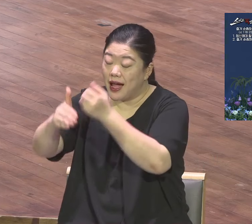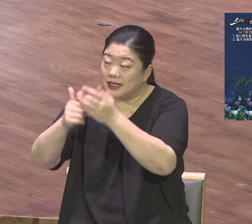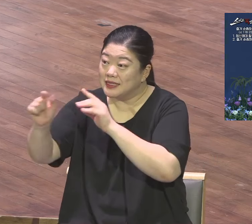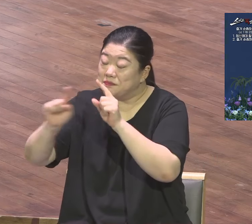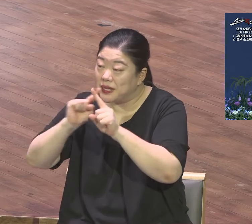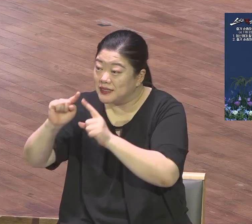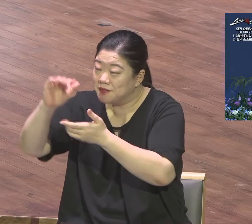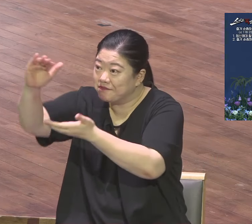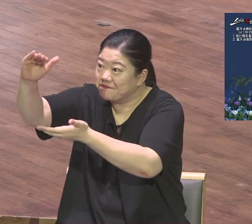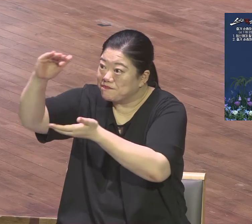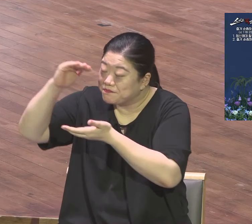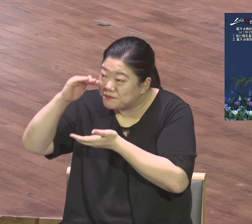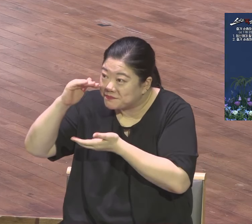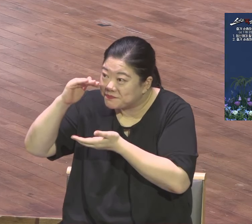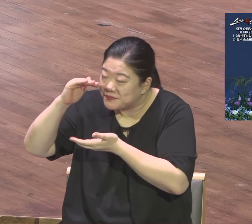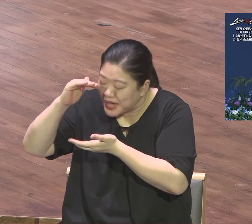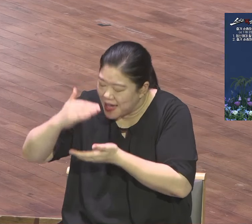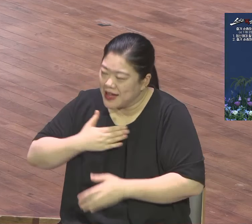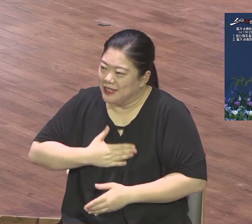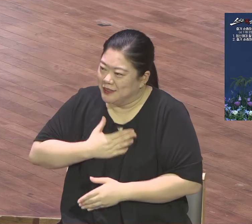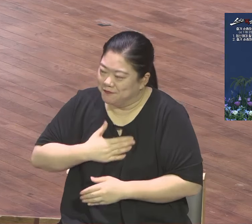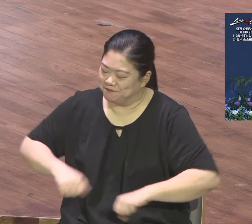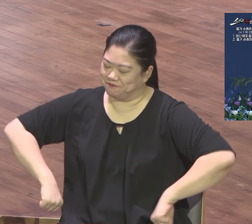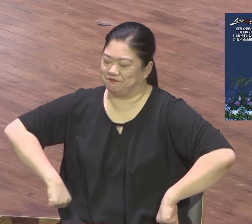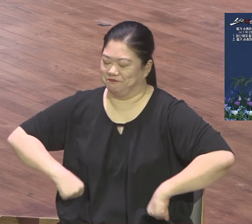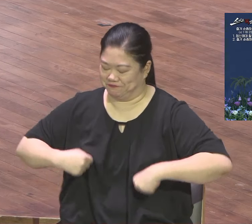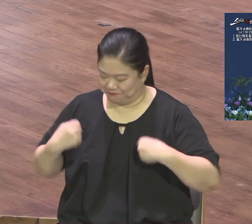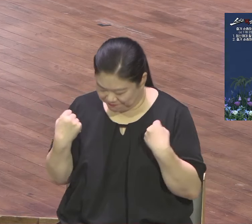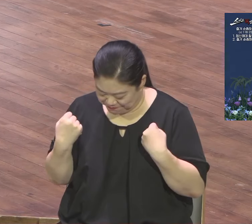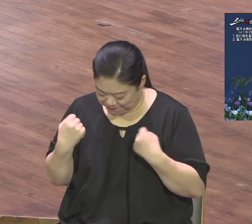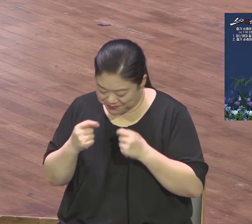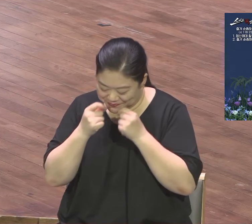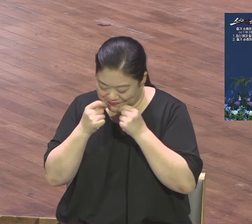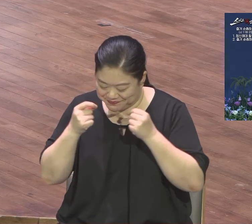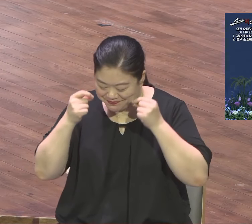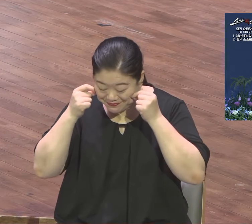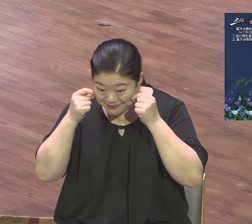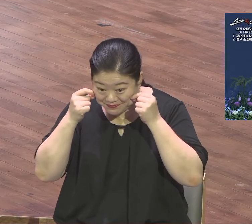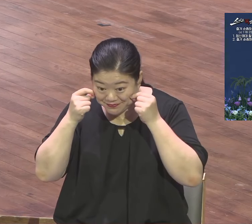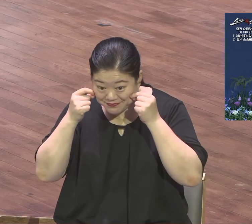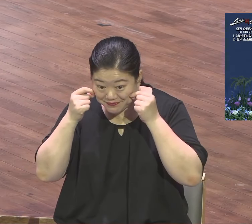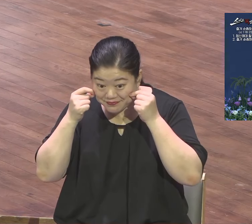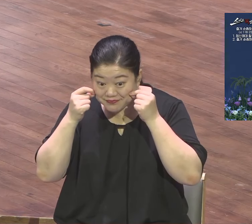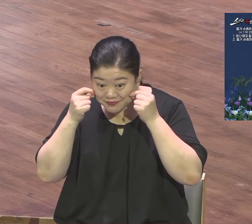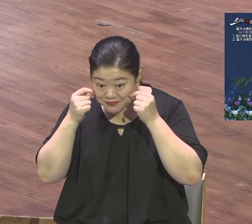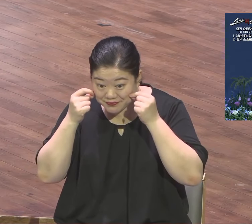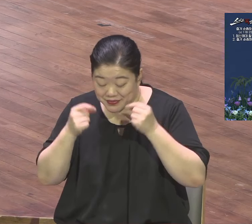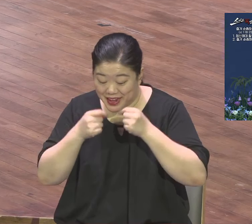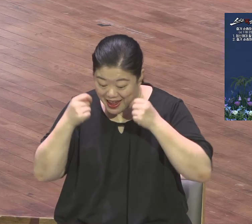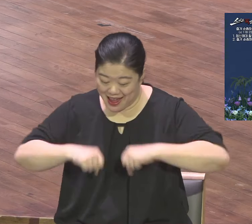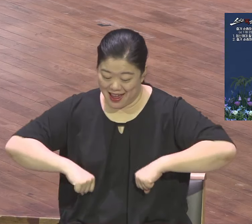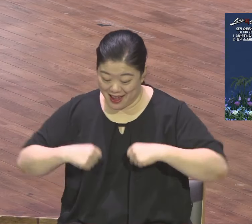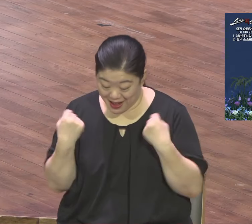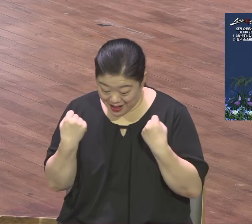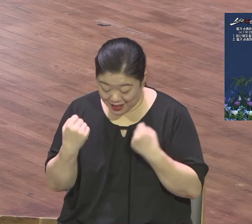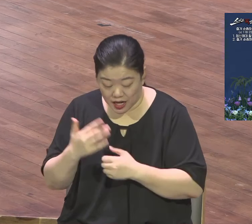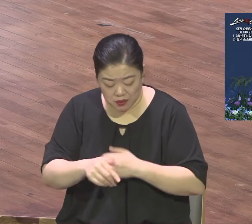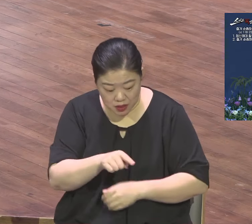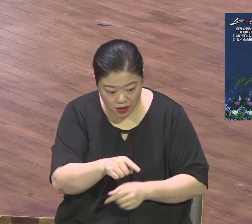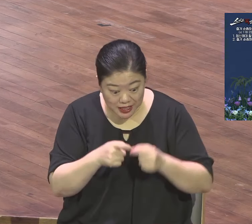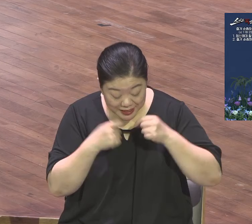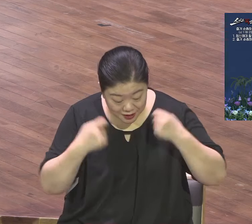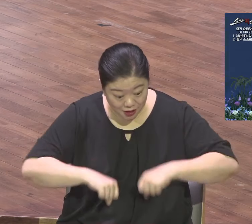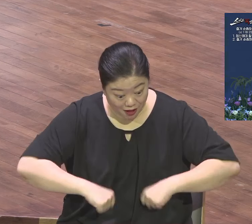말씀에 절여 순종하는 자의 삶. 그런 사람은요, 하나님이 책임져